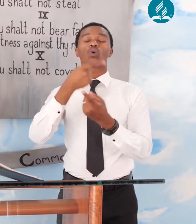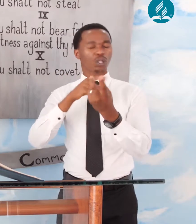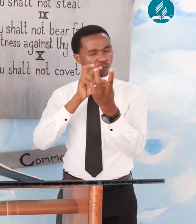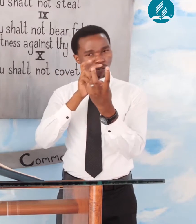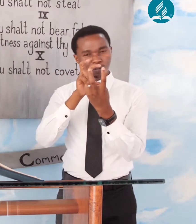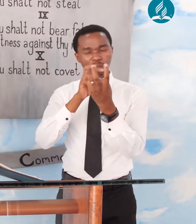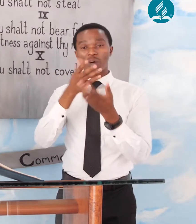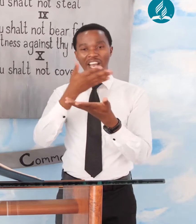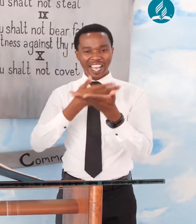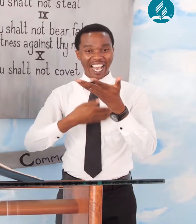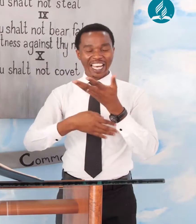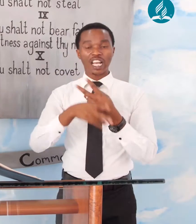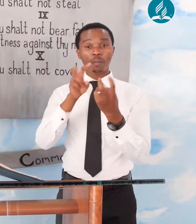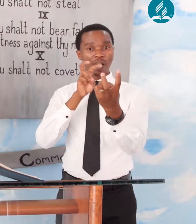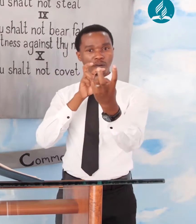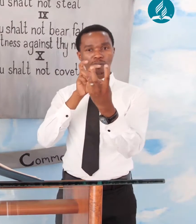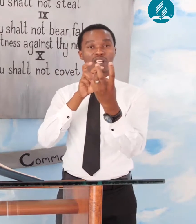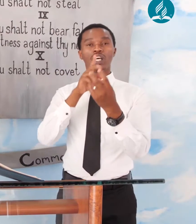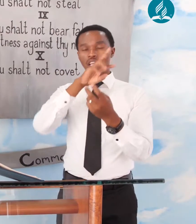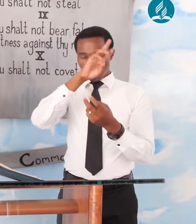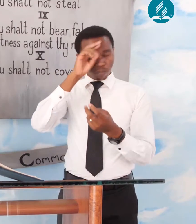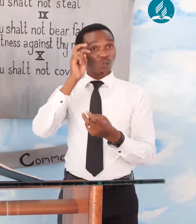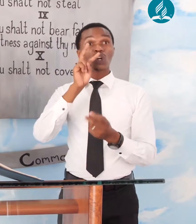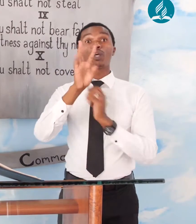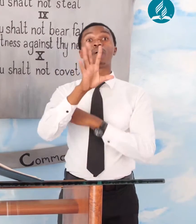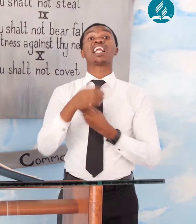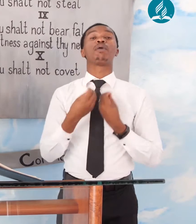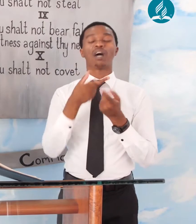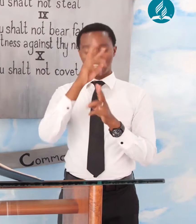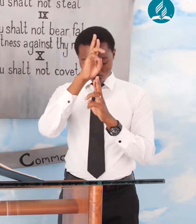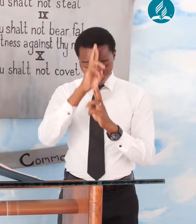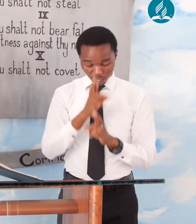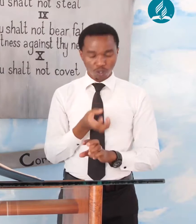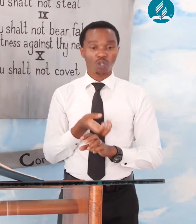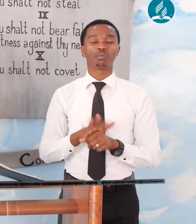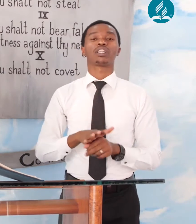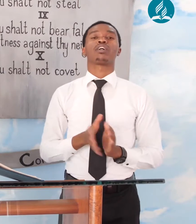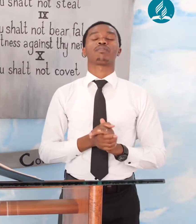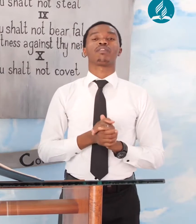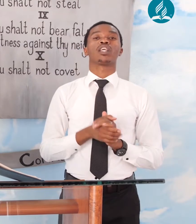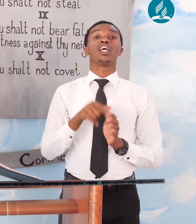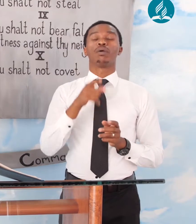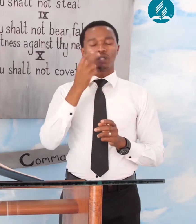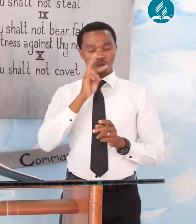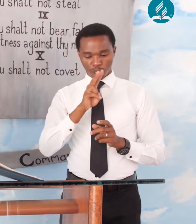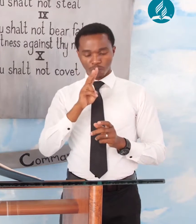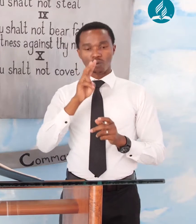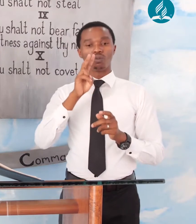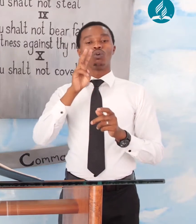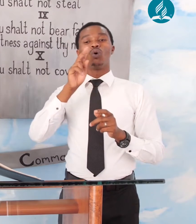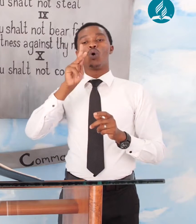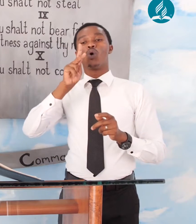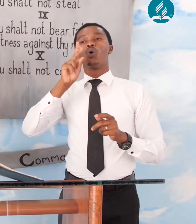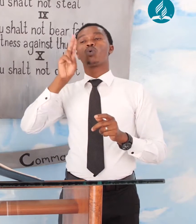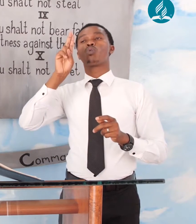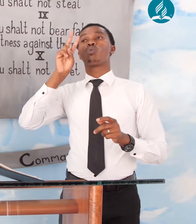Imana yamuhaye icyubahiro gikomeye ibyo nanone tubisanga muri mukuva igice cya